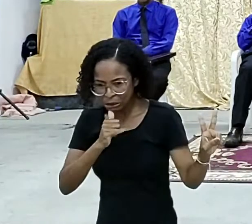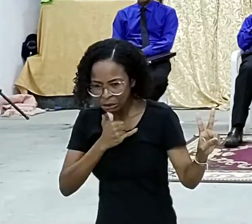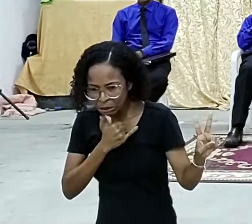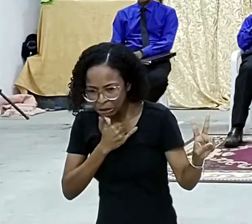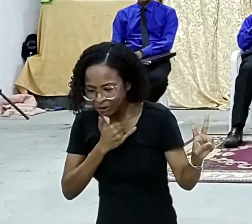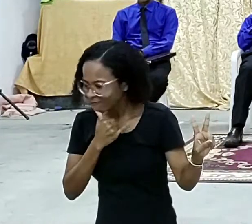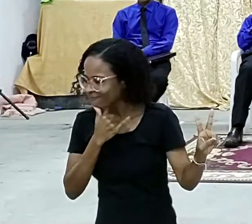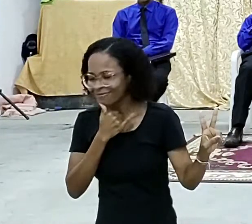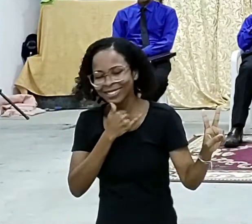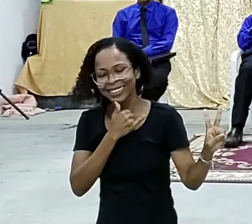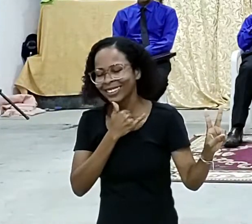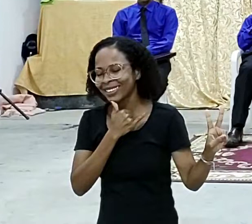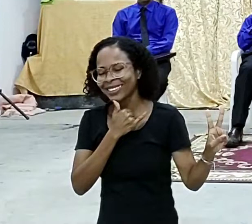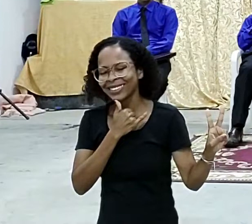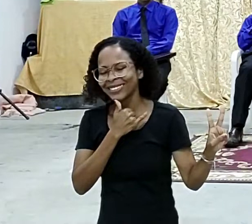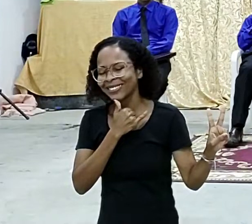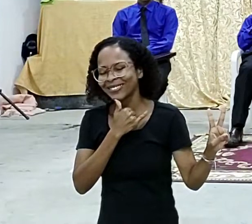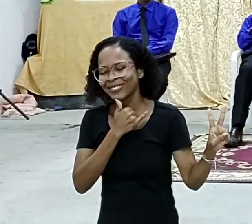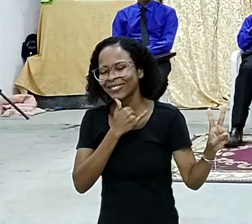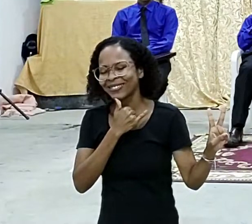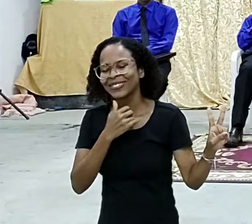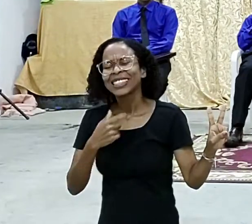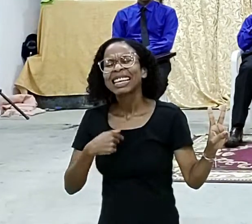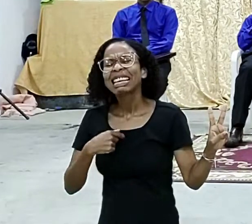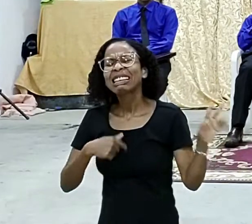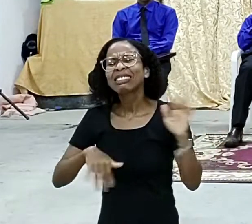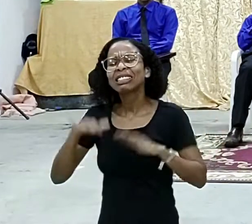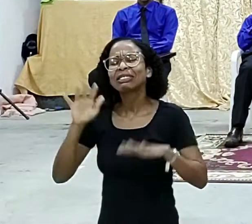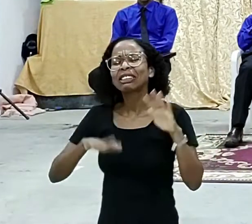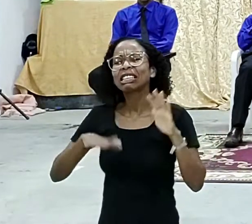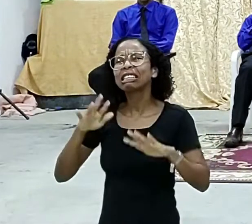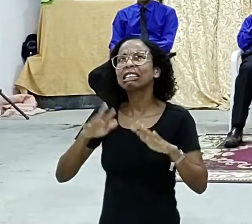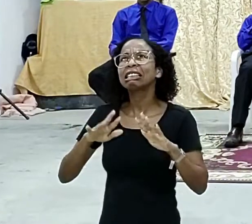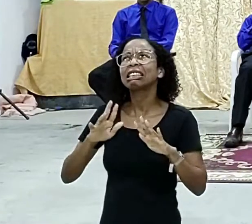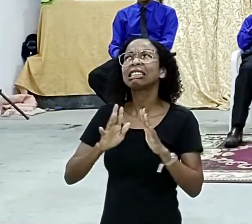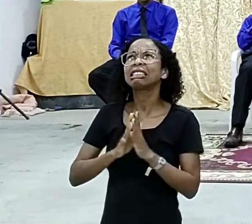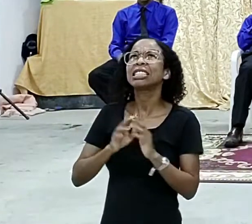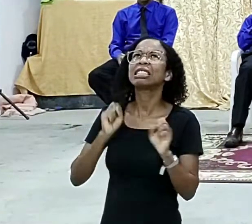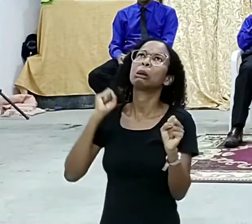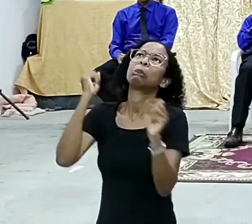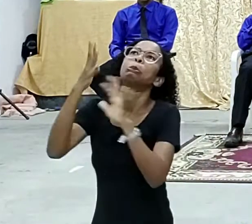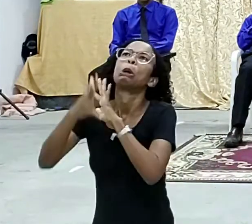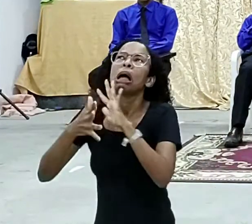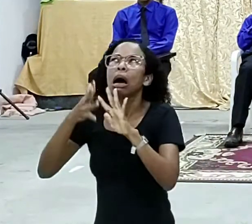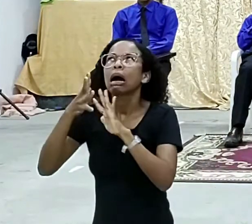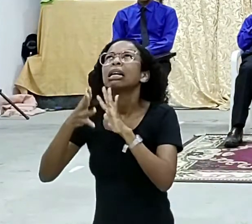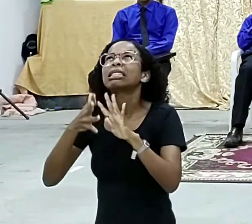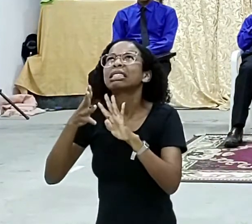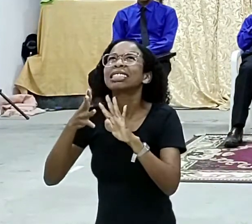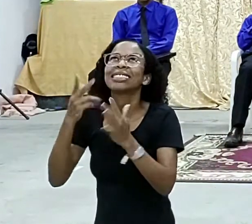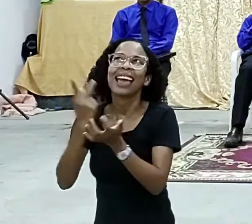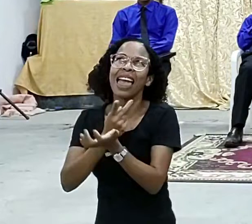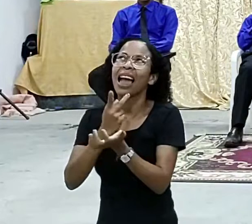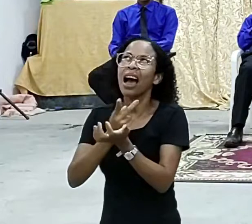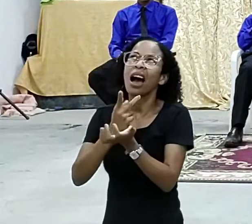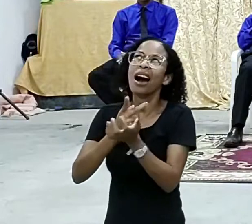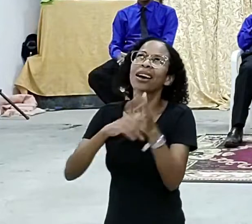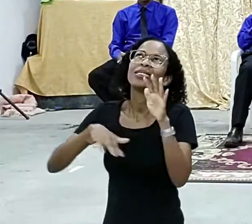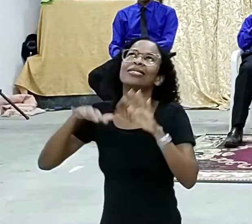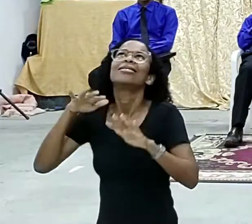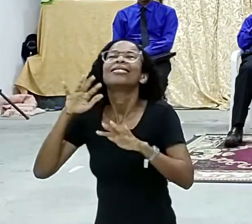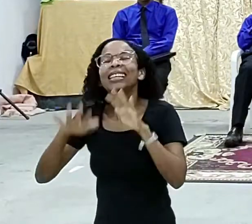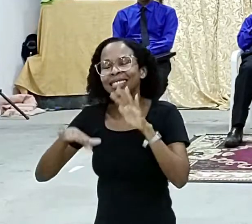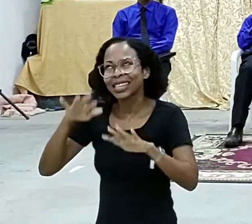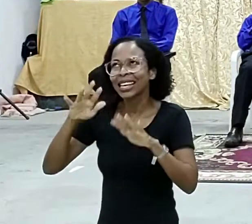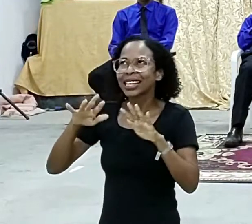Eu até me expresso mal, a tristeza vem quando a gente se passa por uma dificuldade, mas a